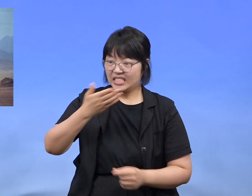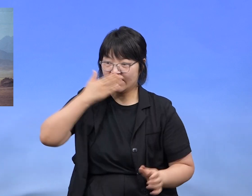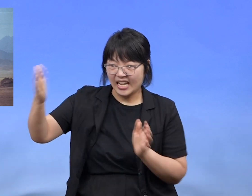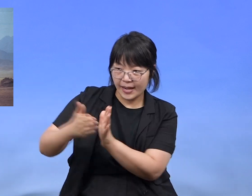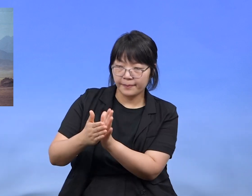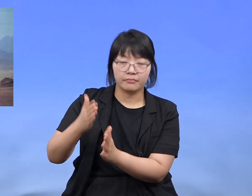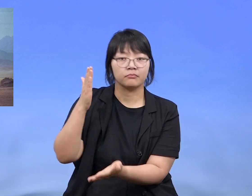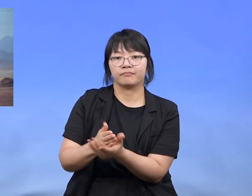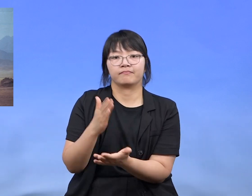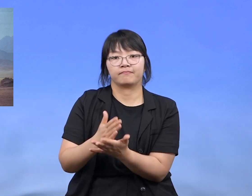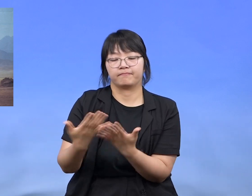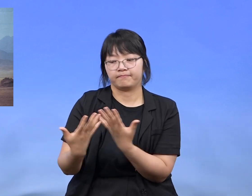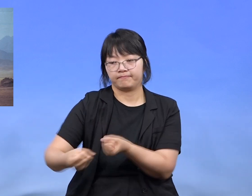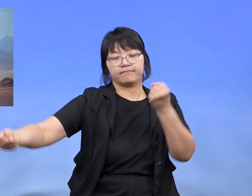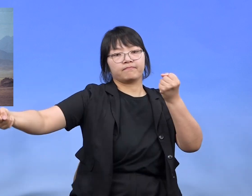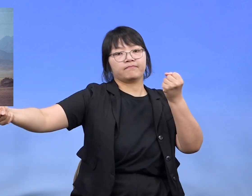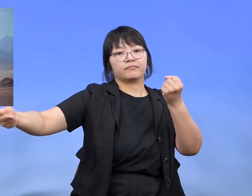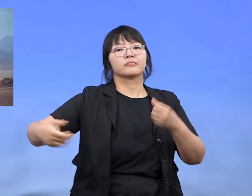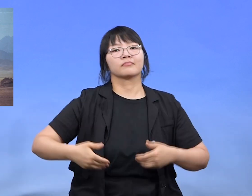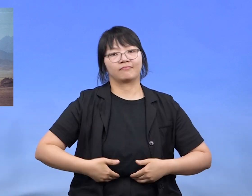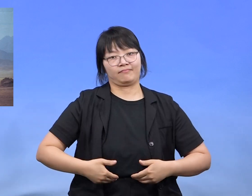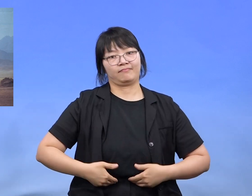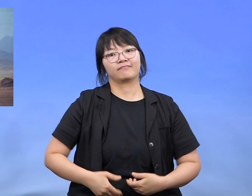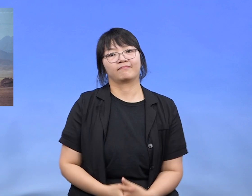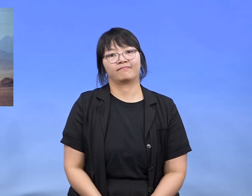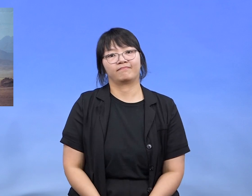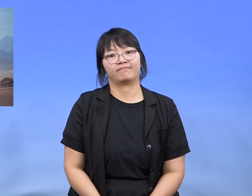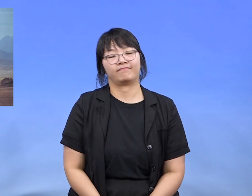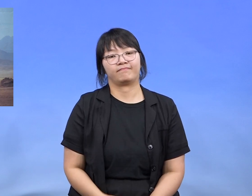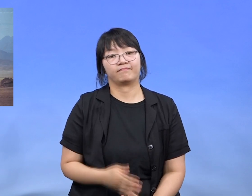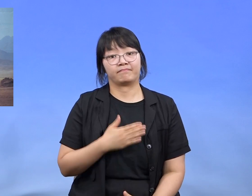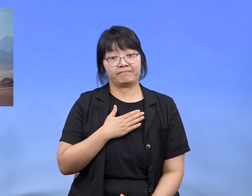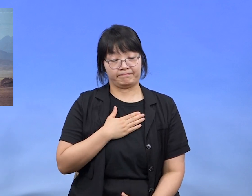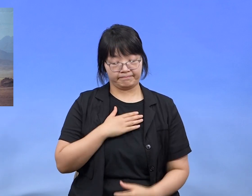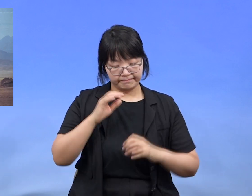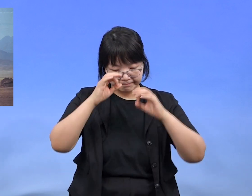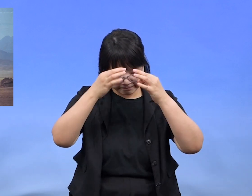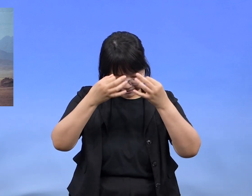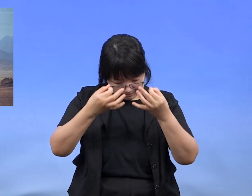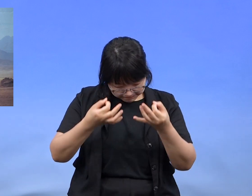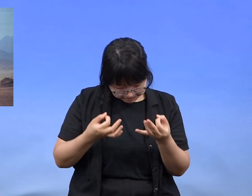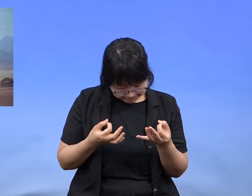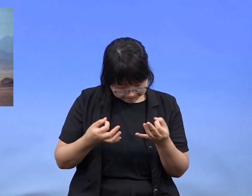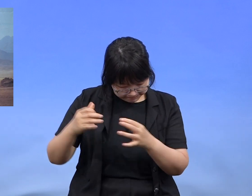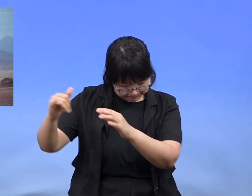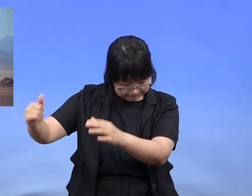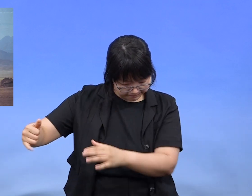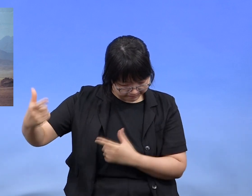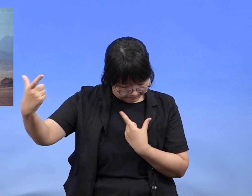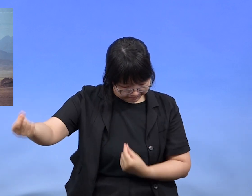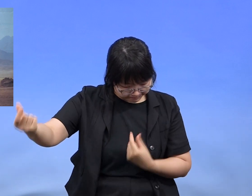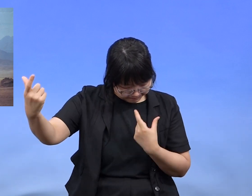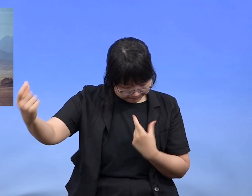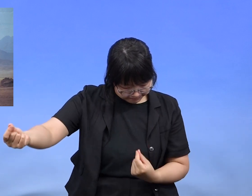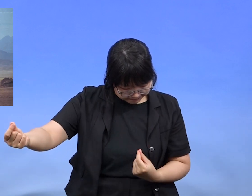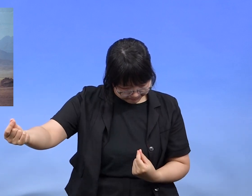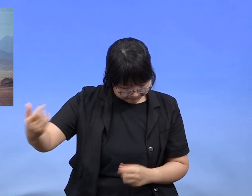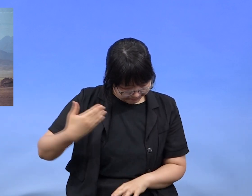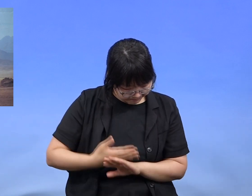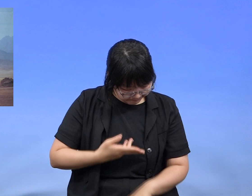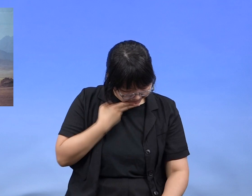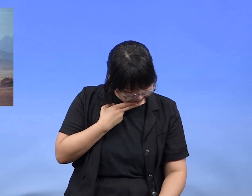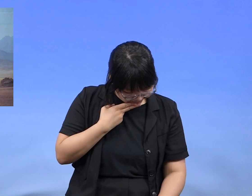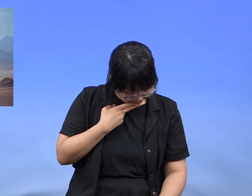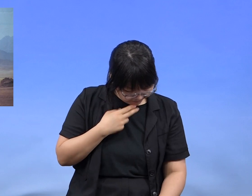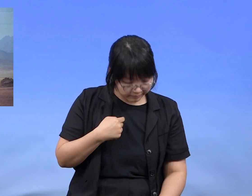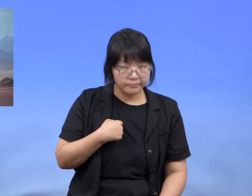사람하고 다르게 살아야 돼요. 자, 내가 사는 모습이 세상 사람과 똑같다. 다를 게 하나도 없어요. 우리에게 아무런